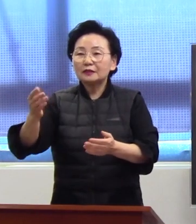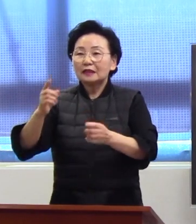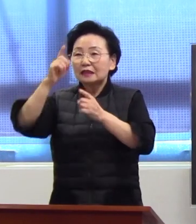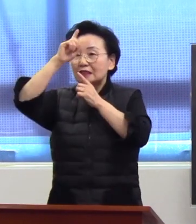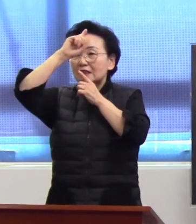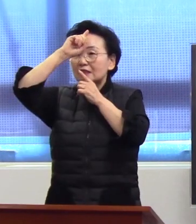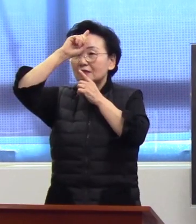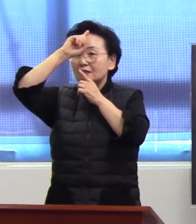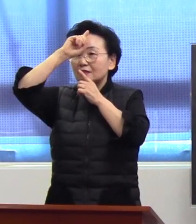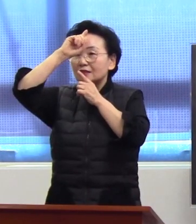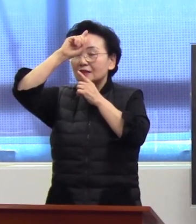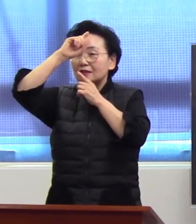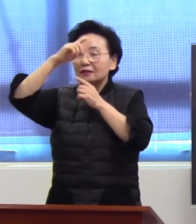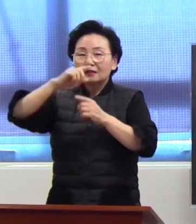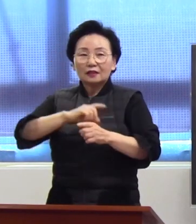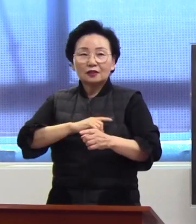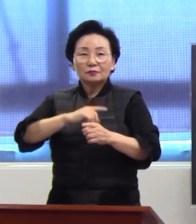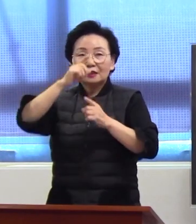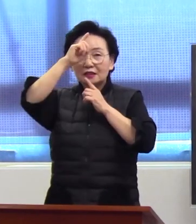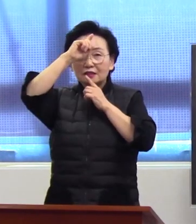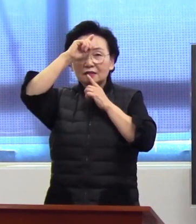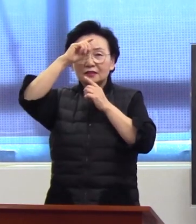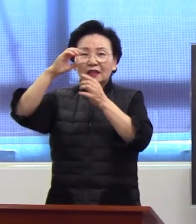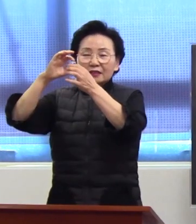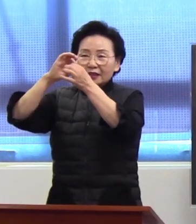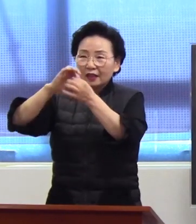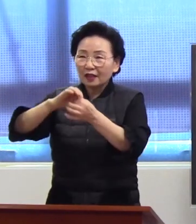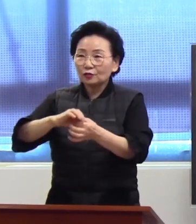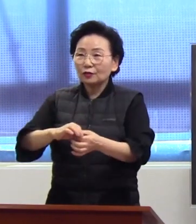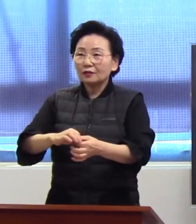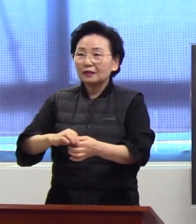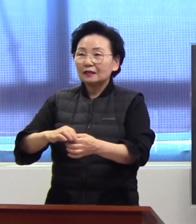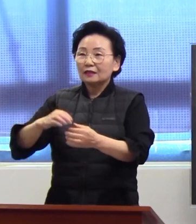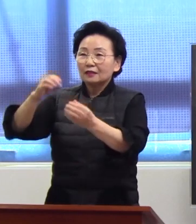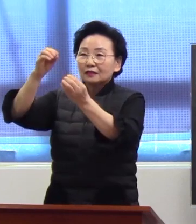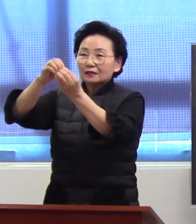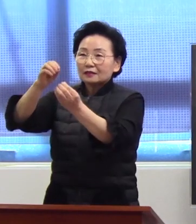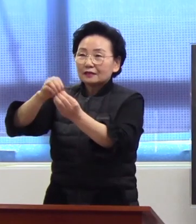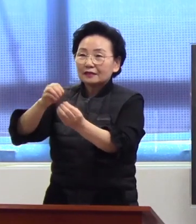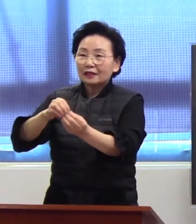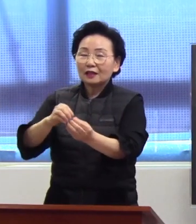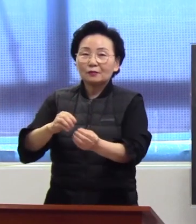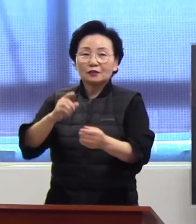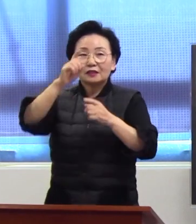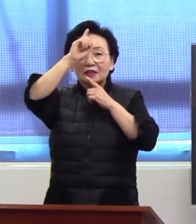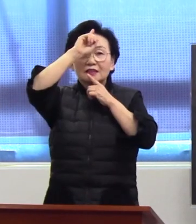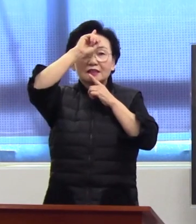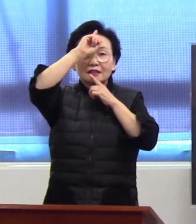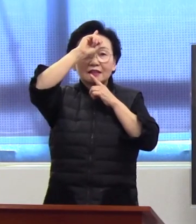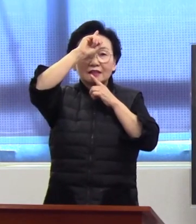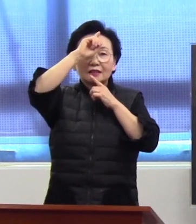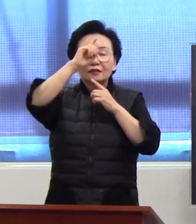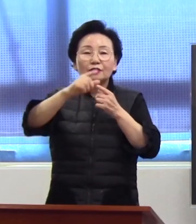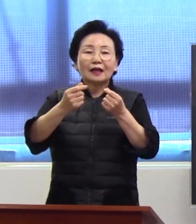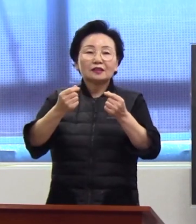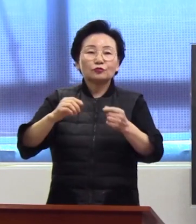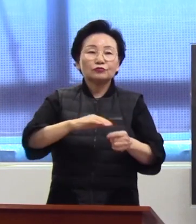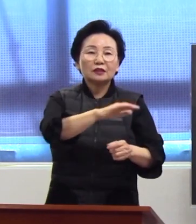여러분 이름 이씨는 계속 내려가면서 이씨잖아. 그와 같이